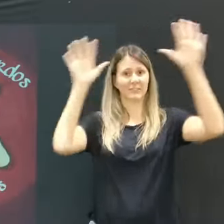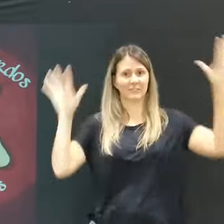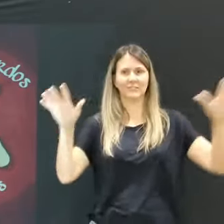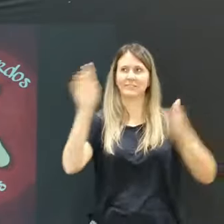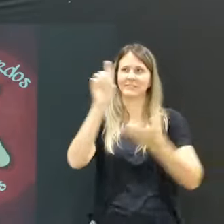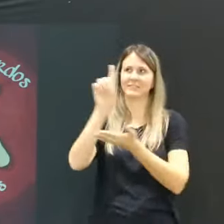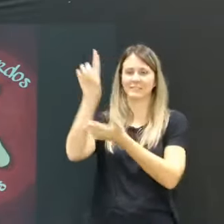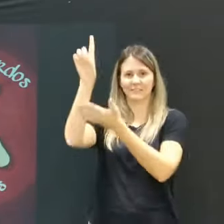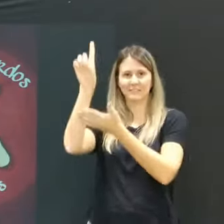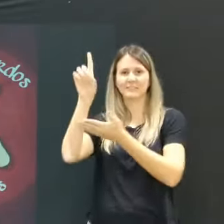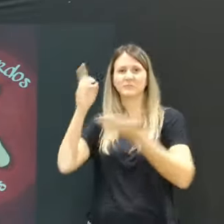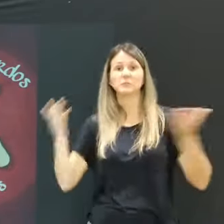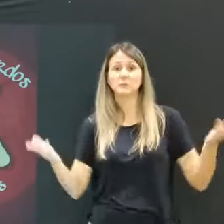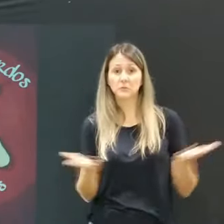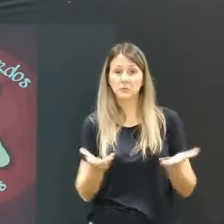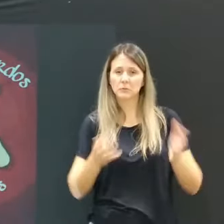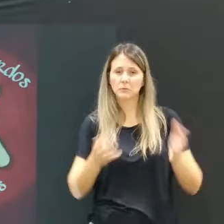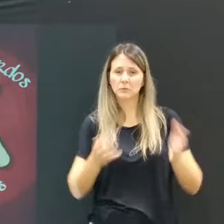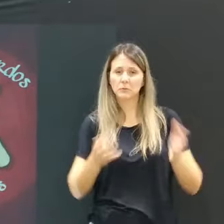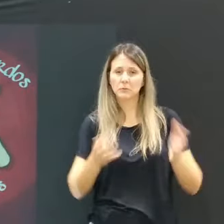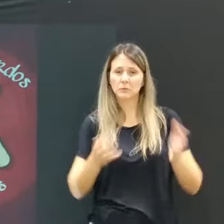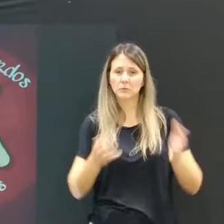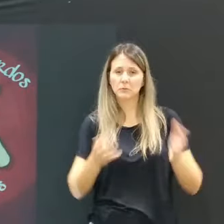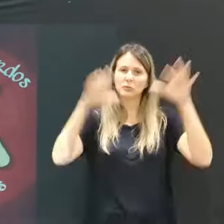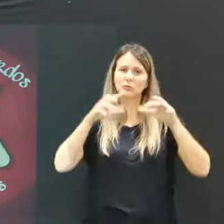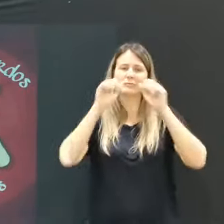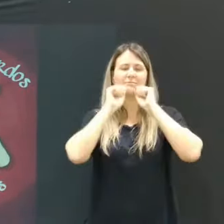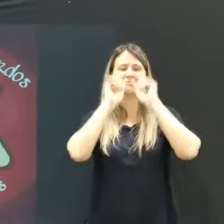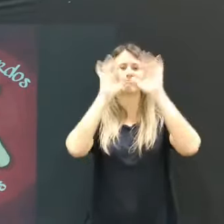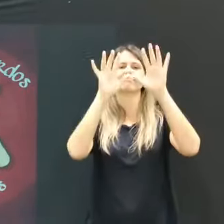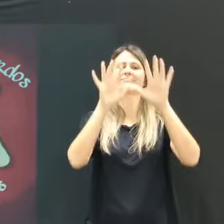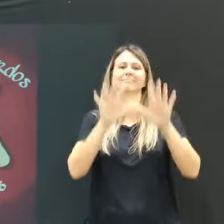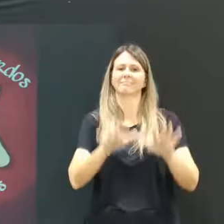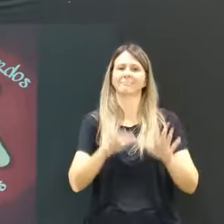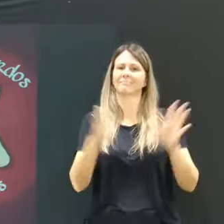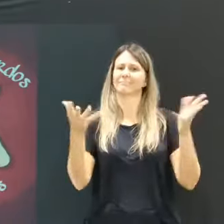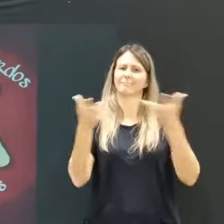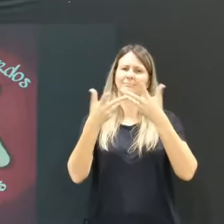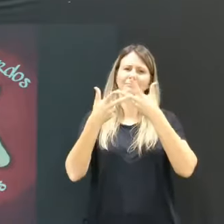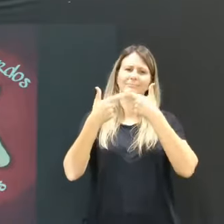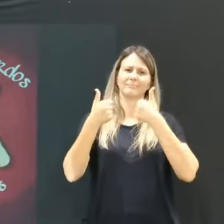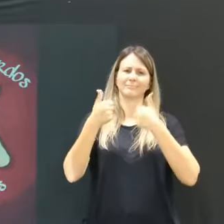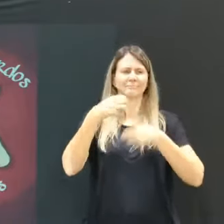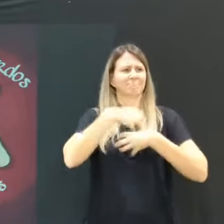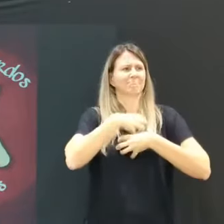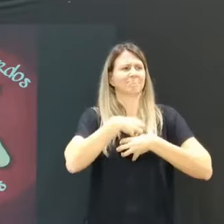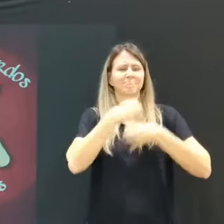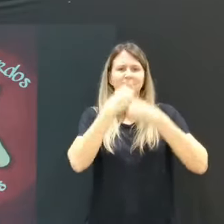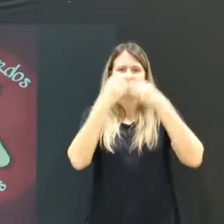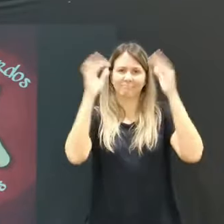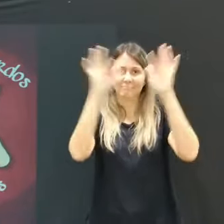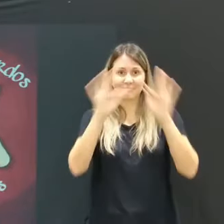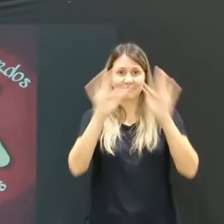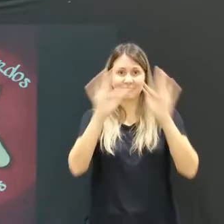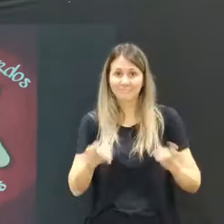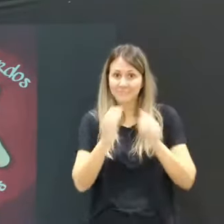graça, glórias ao Senhor Deus. Hoje, né, uma chuvinha, mas que Deus abençoe, uma chuva maravilhosa. Eu me sinto